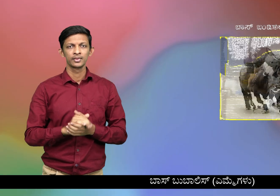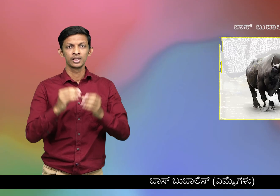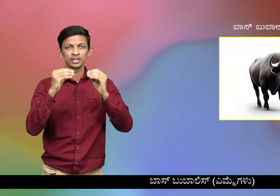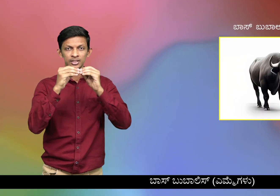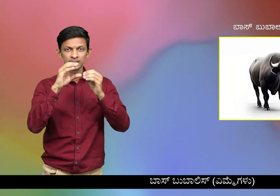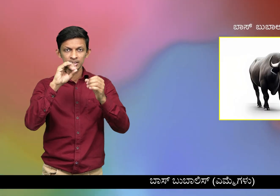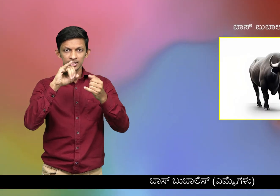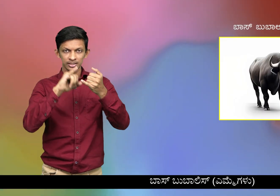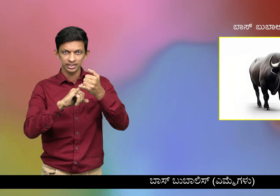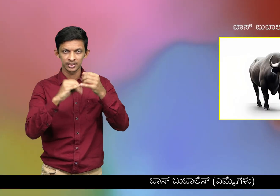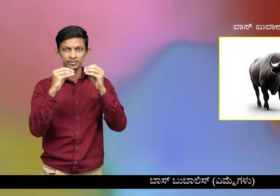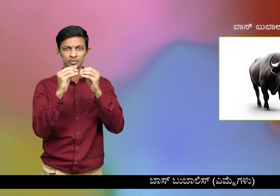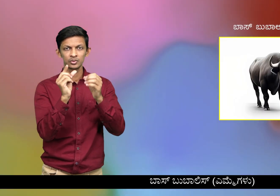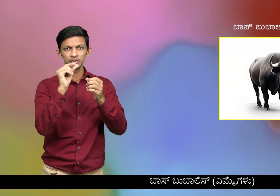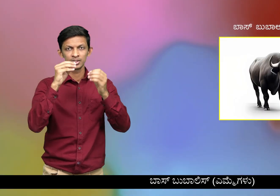ಬಸ್ ಬುಬಾಲಿಸ್ ಎಮ್ಮೆಗಳು.